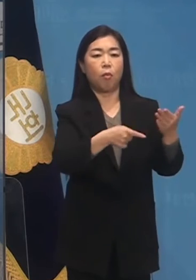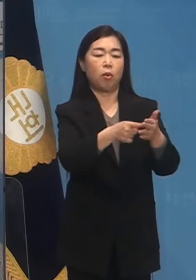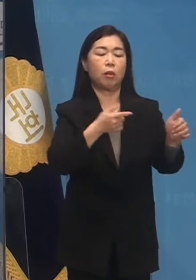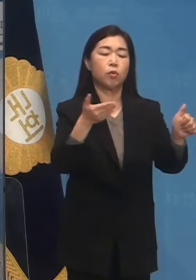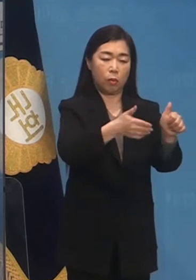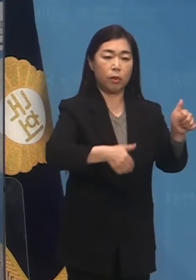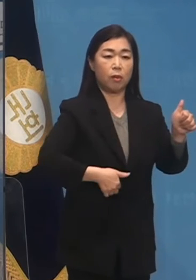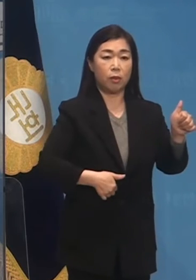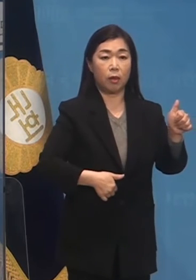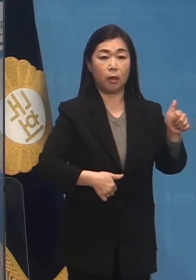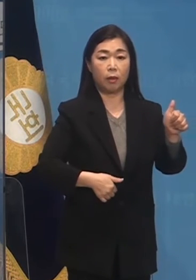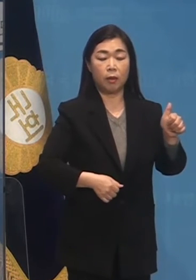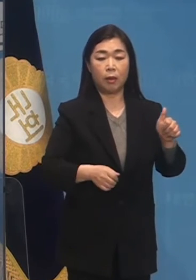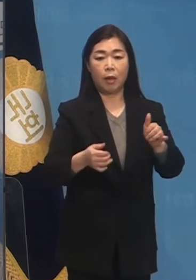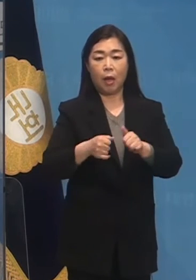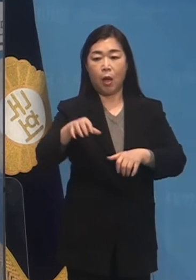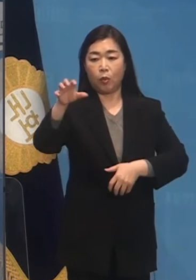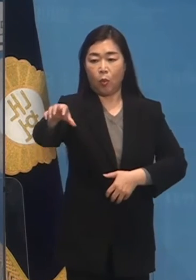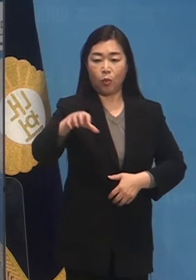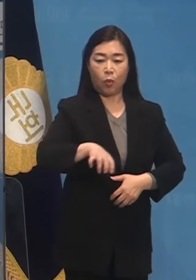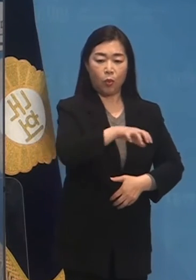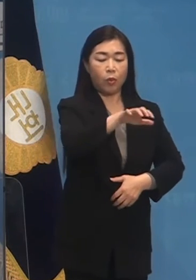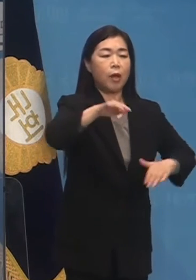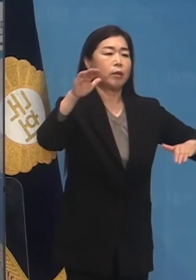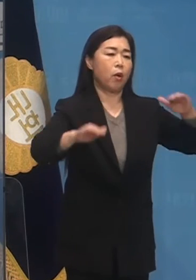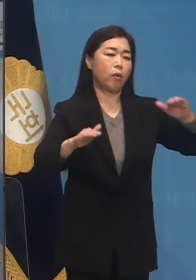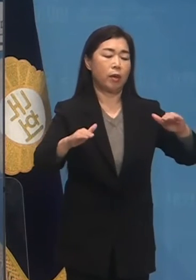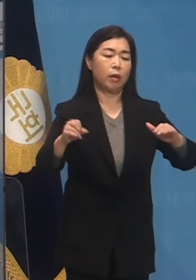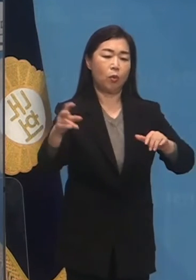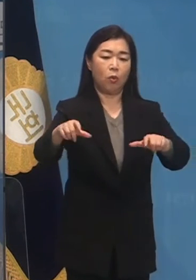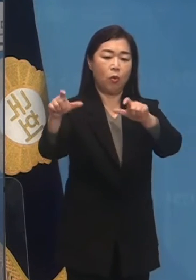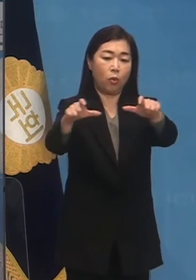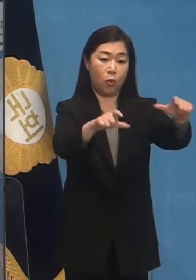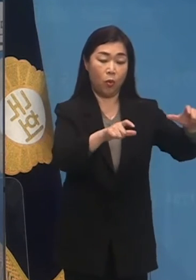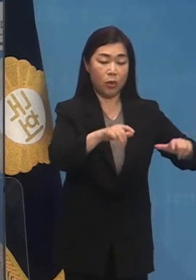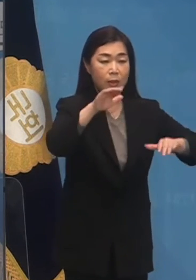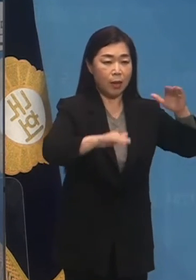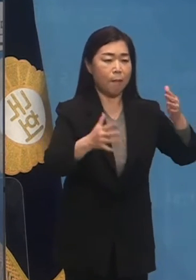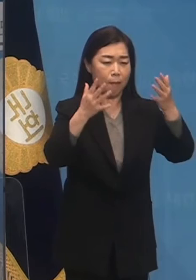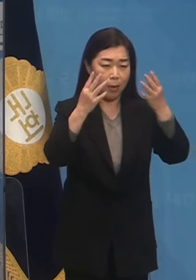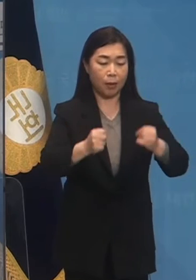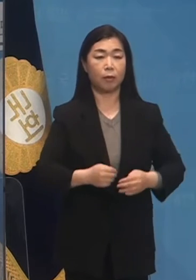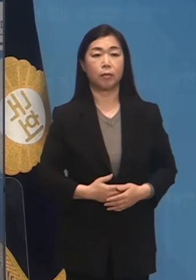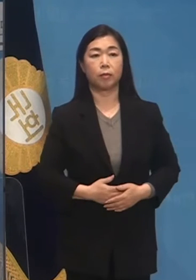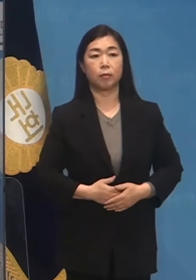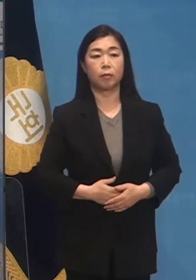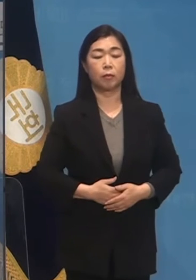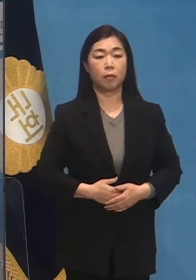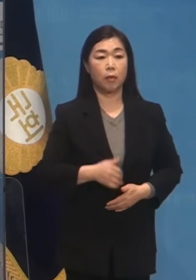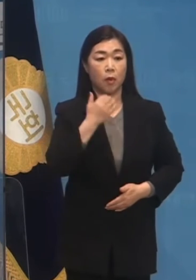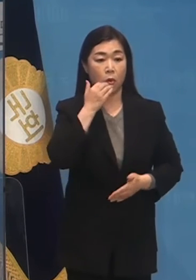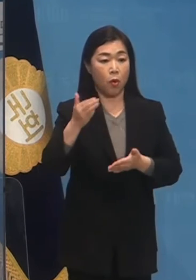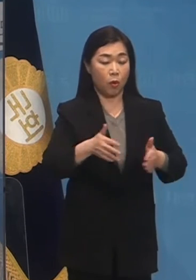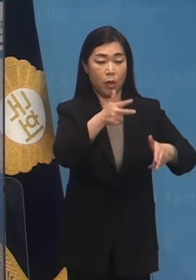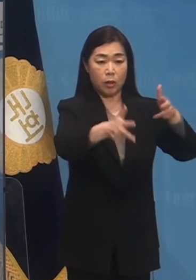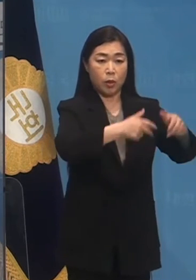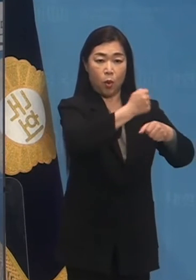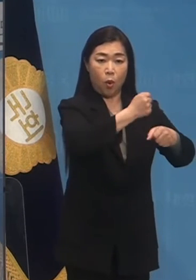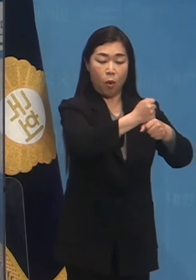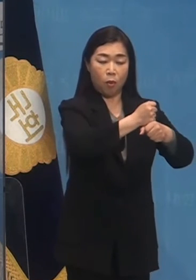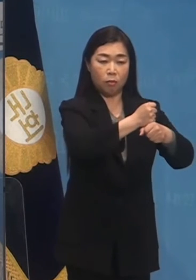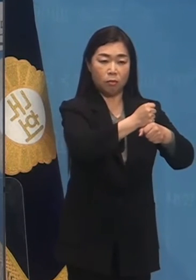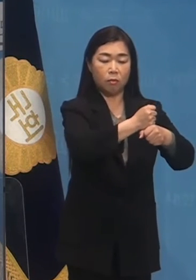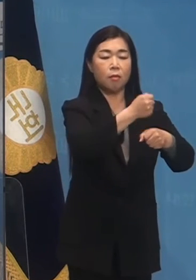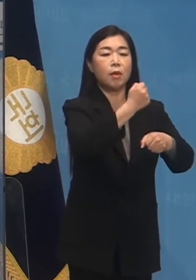간 격차와 지역 간 격차도 크게 나타나고 있습니다. 경기도 제조업의 생산성은 세계적인